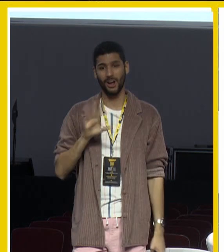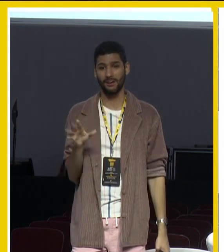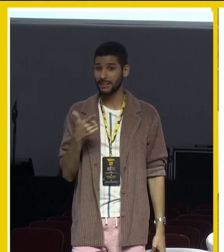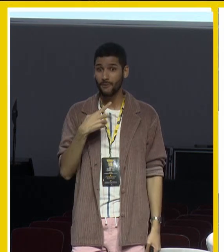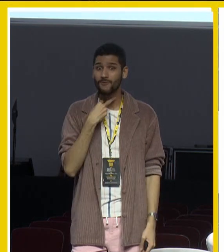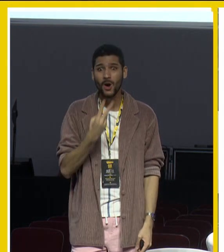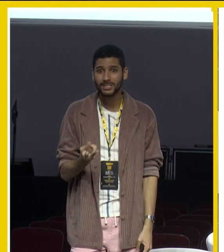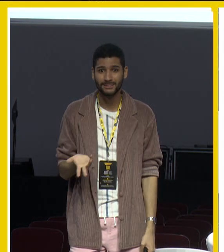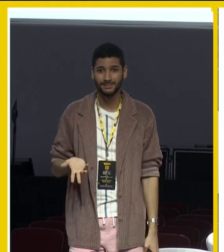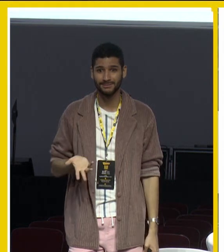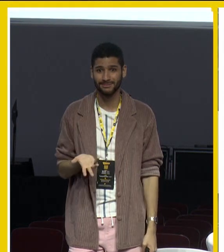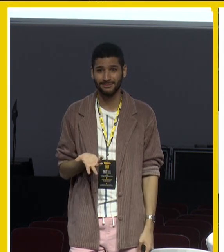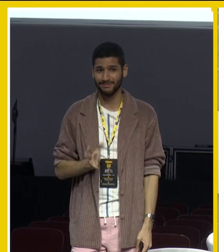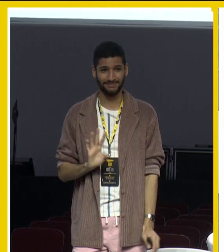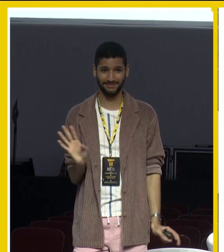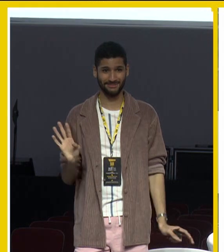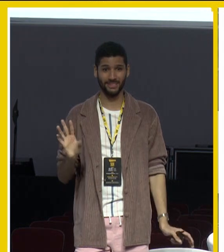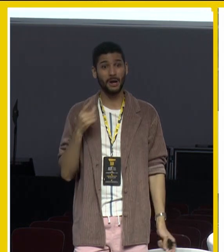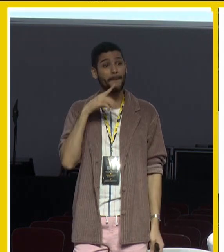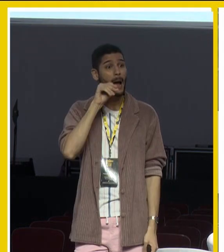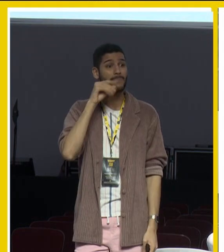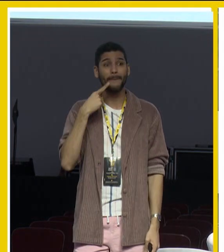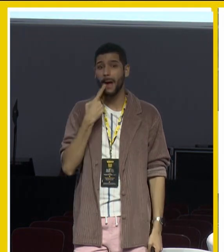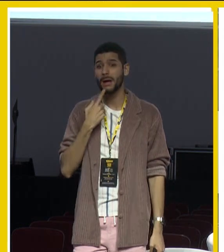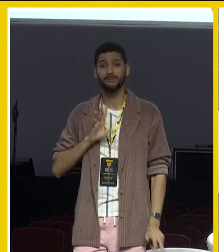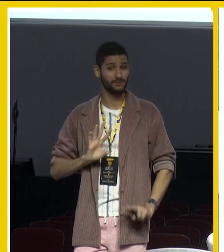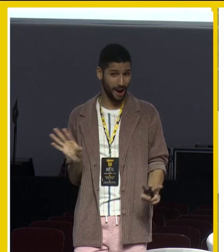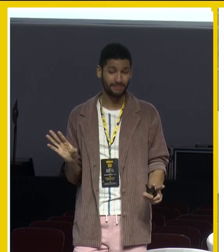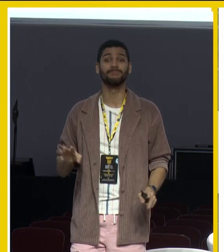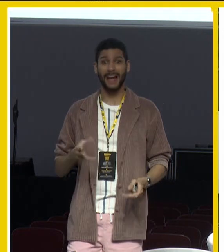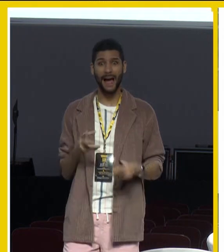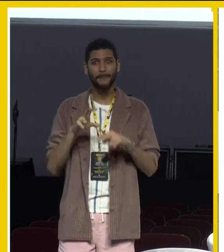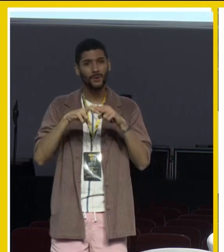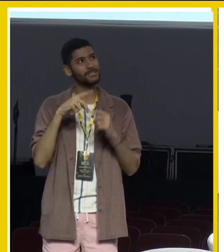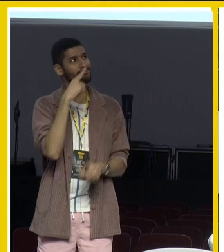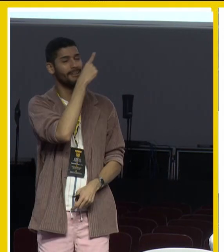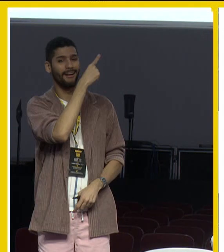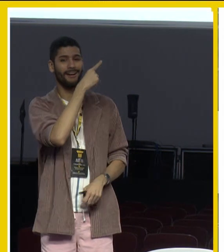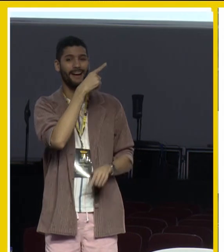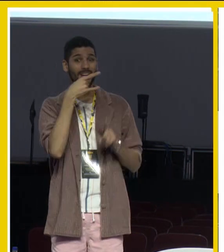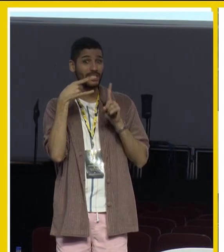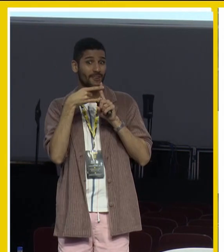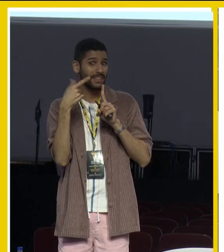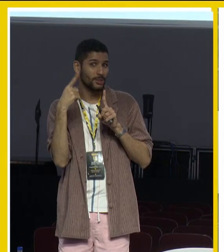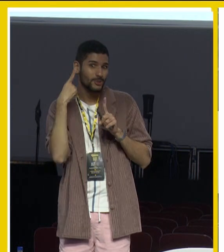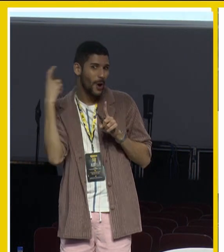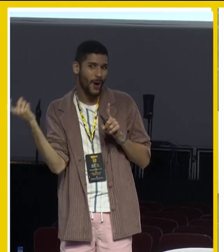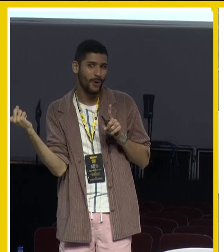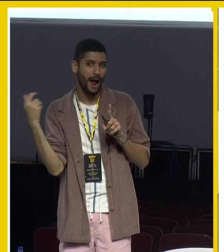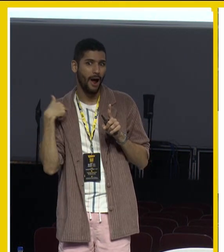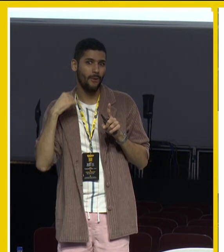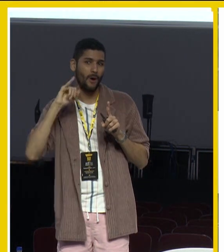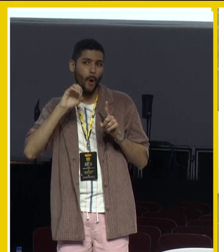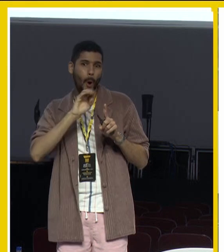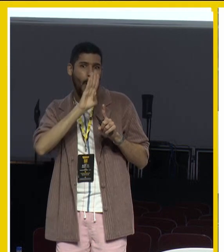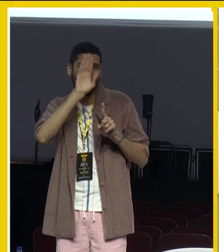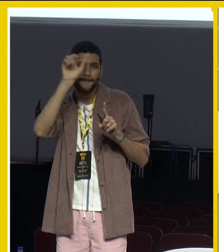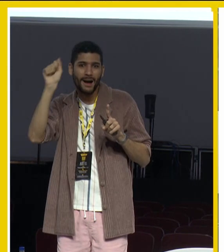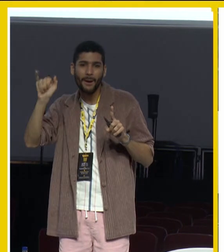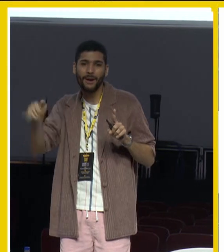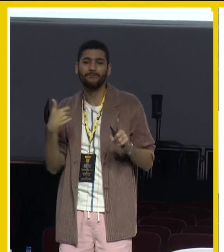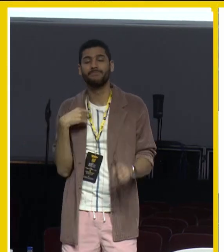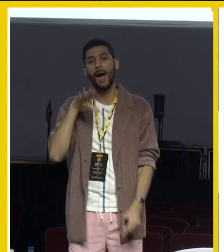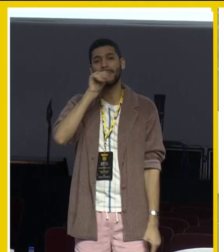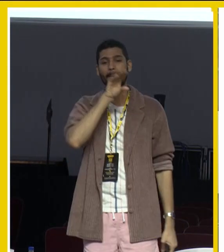sinalizando e que o movimento da boca não têm voz nem se consegue perceber o movimento da minha boca era desse jeito que eu comecei a